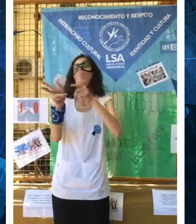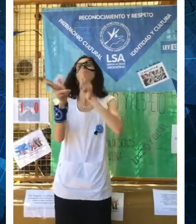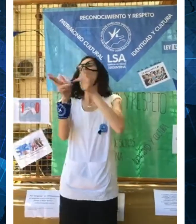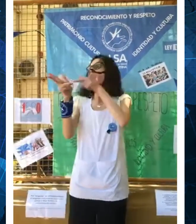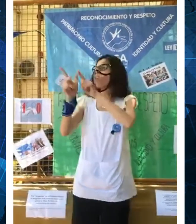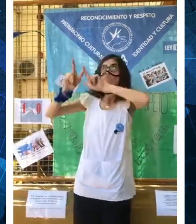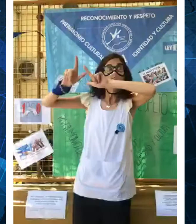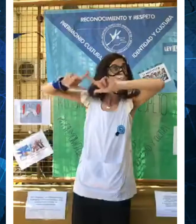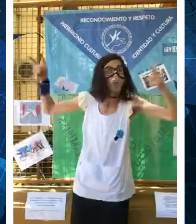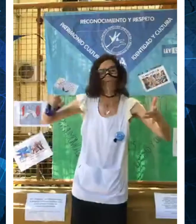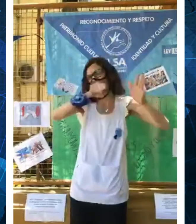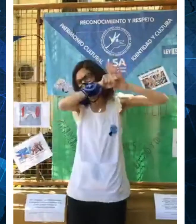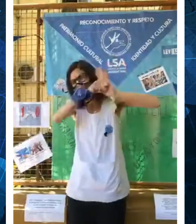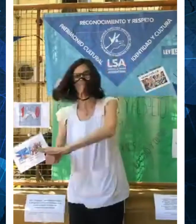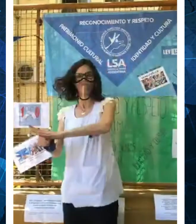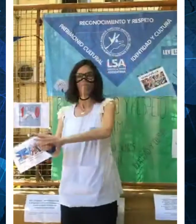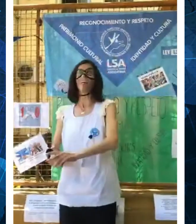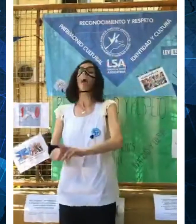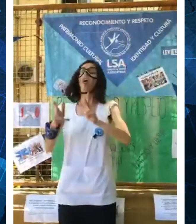ser esto?